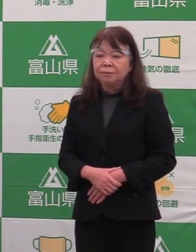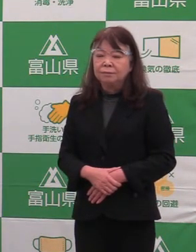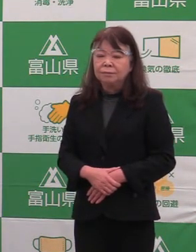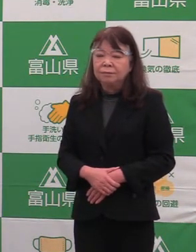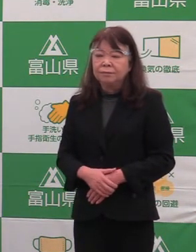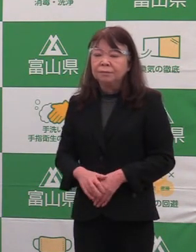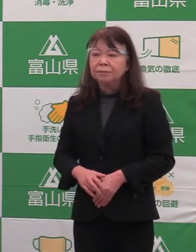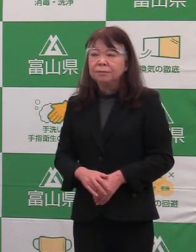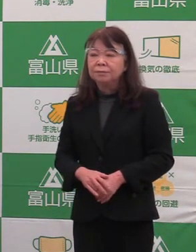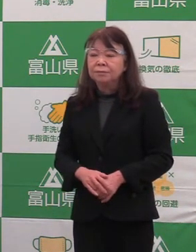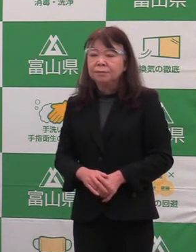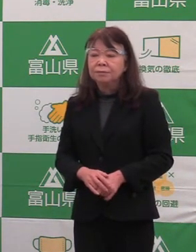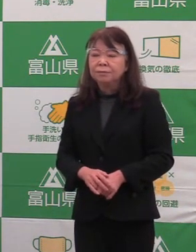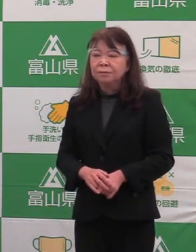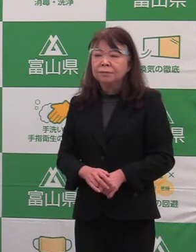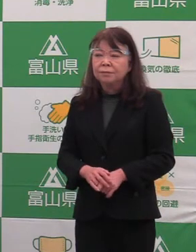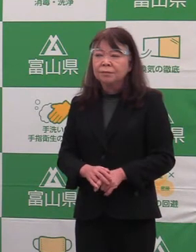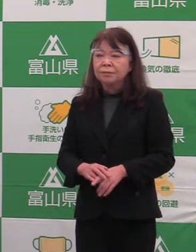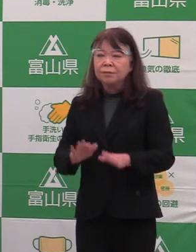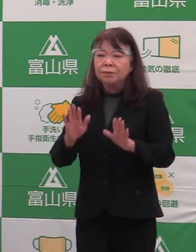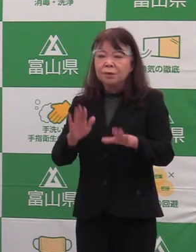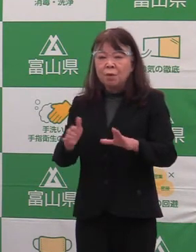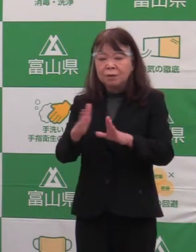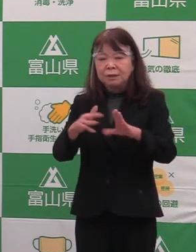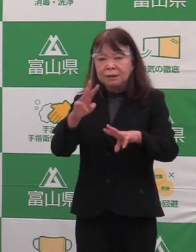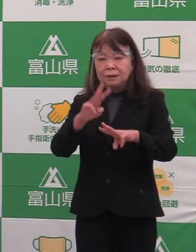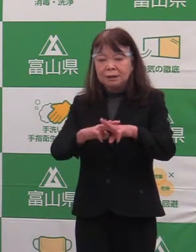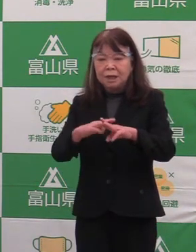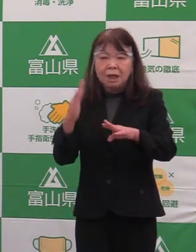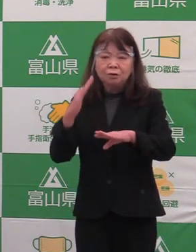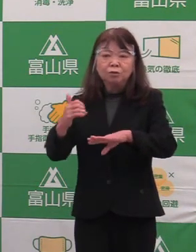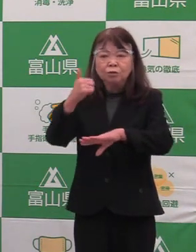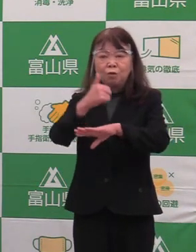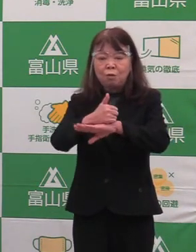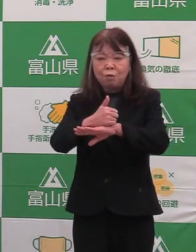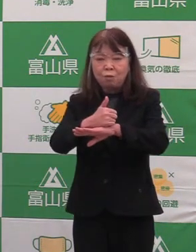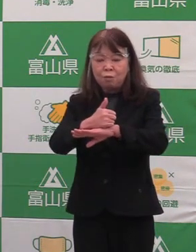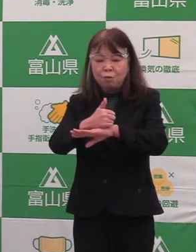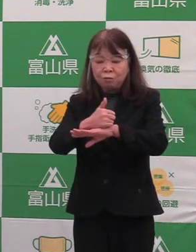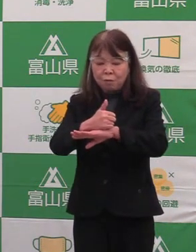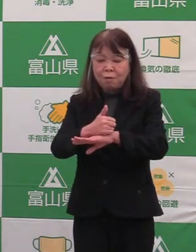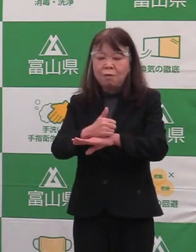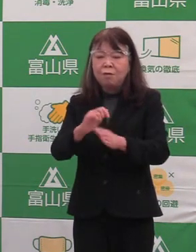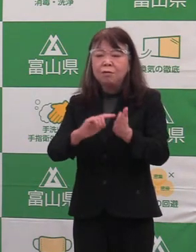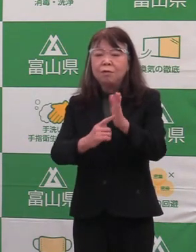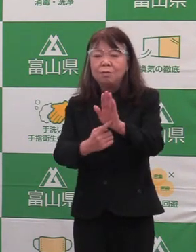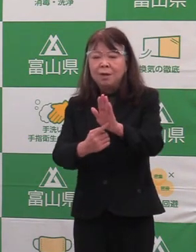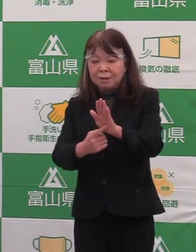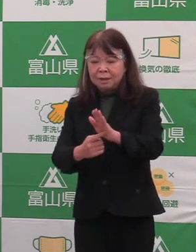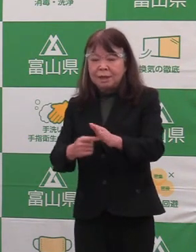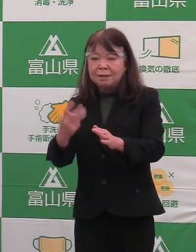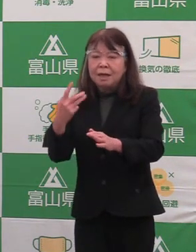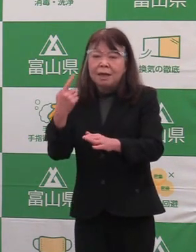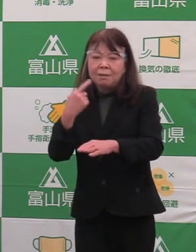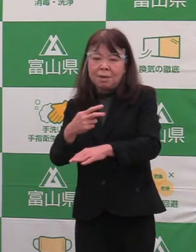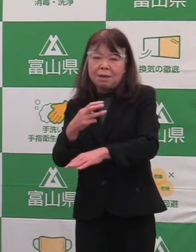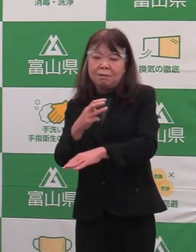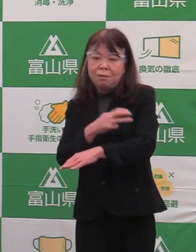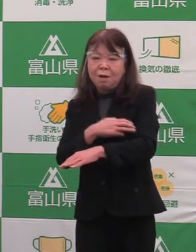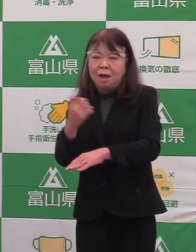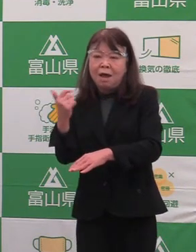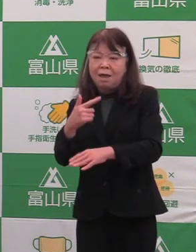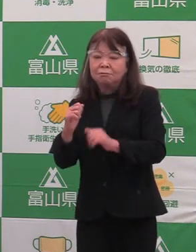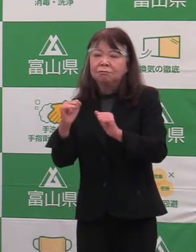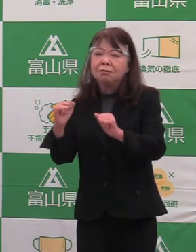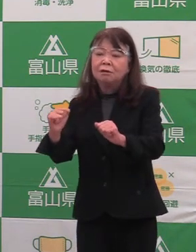の岸田首相 の所信表明でも3回目接種を前倒しにするという旨の発言もありましたけれども、